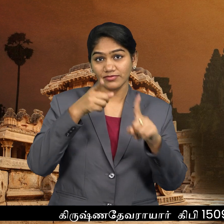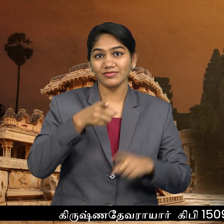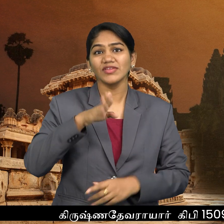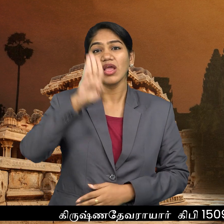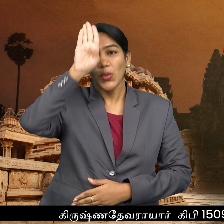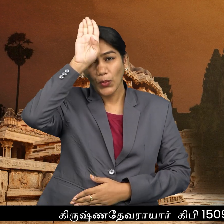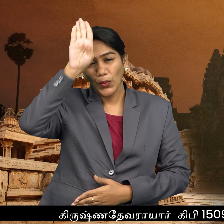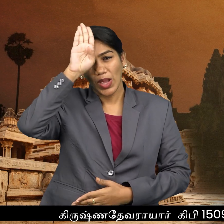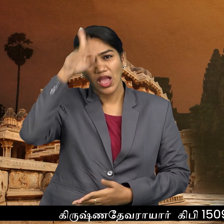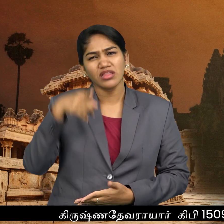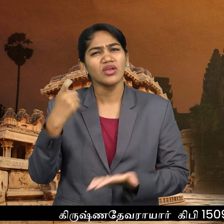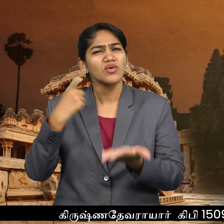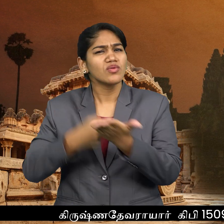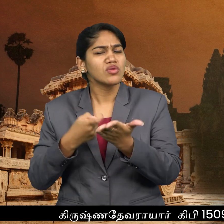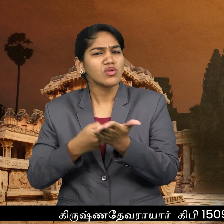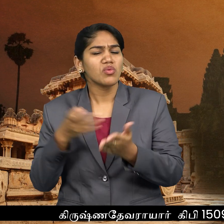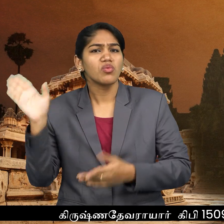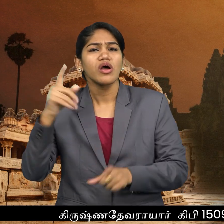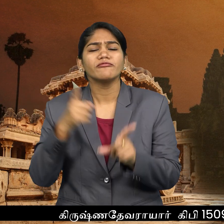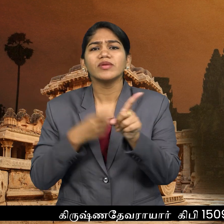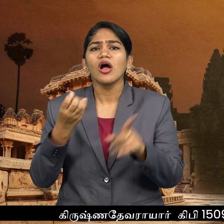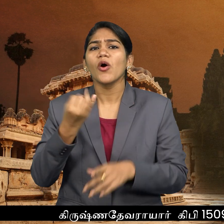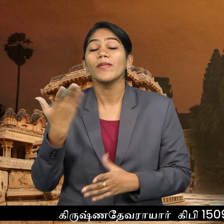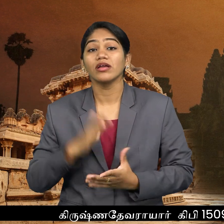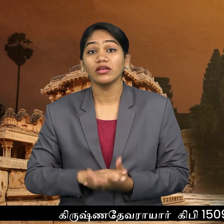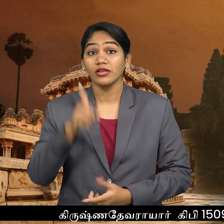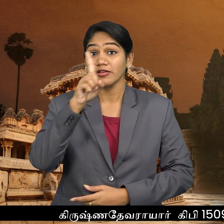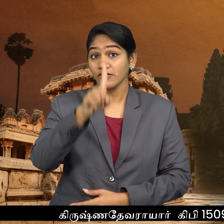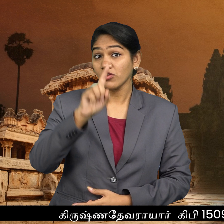கிருஷ்ணதேவராயர் கிபி 1509 முதல்